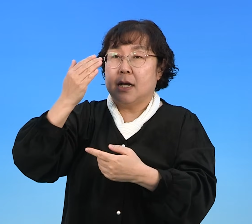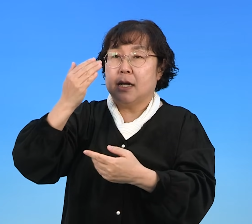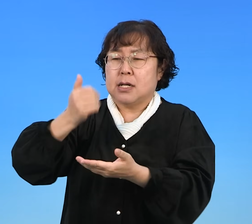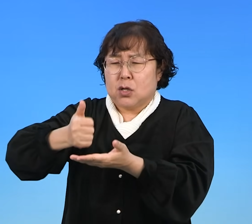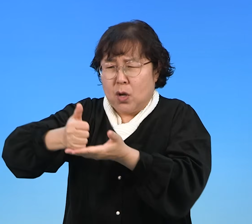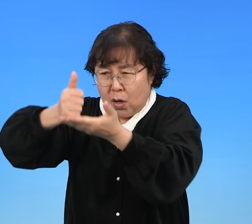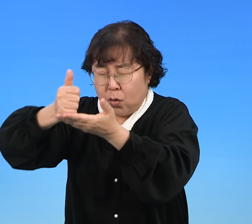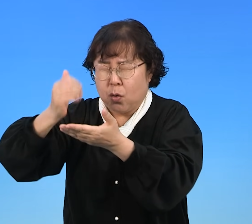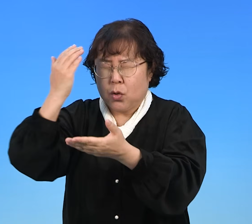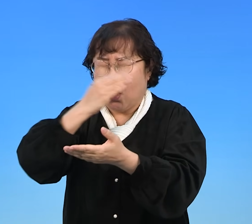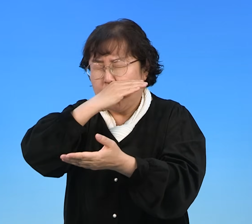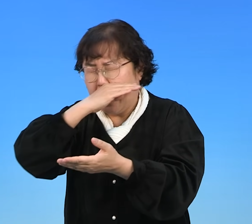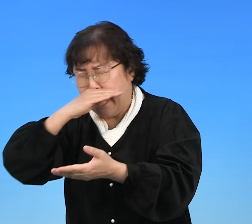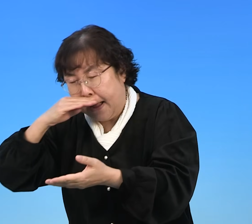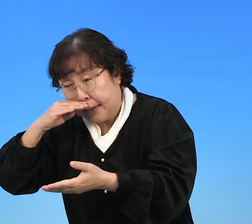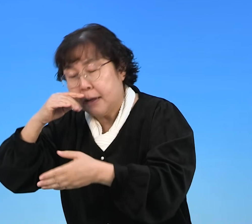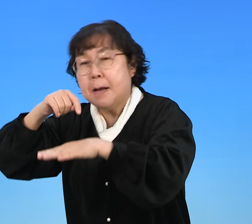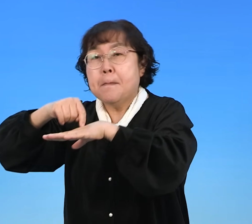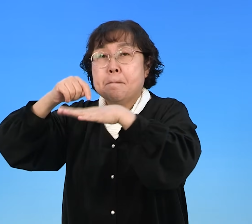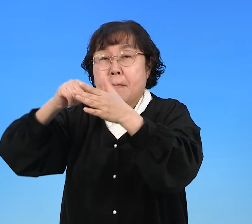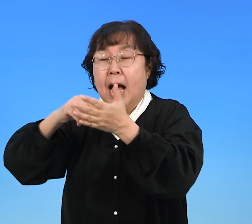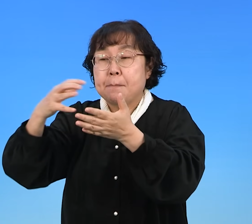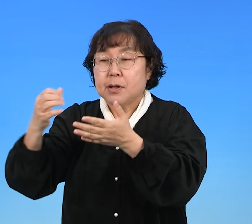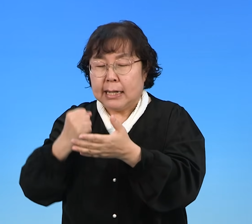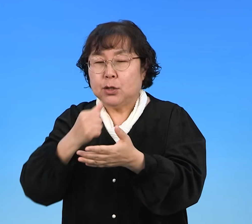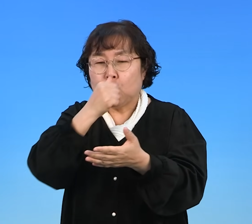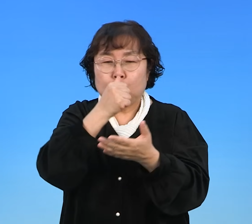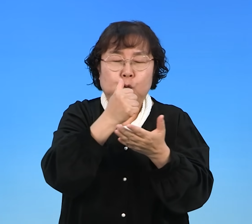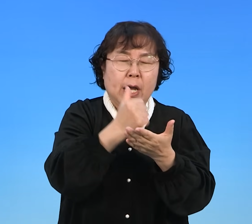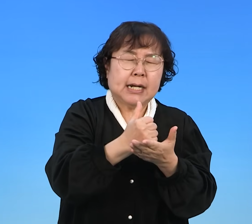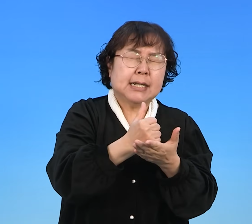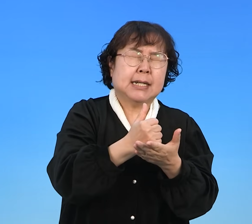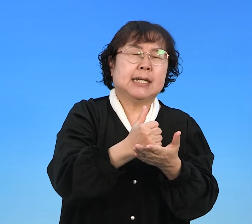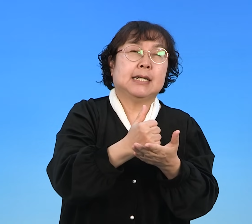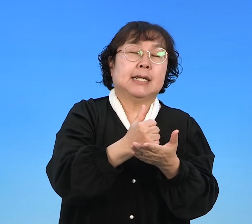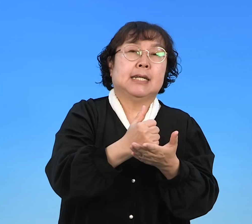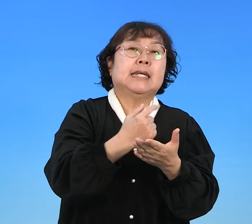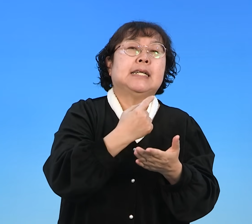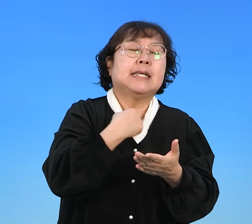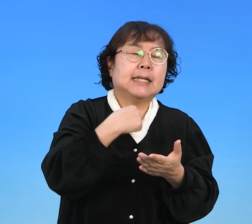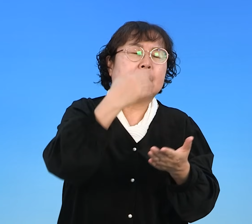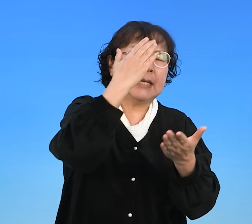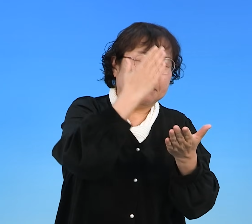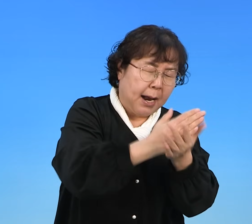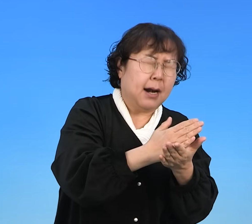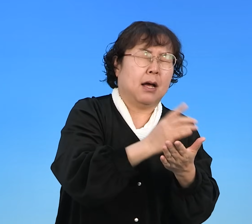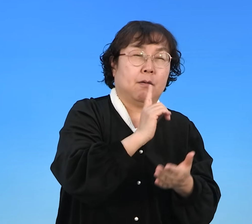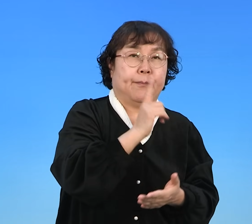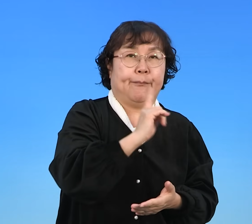두려움을 죄 짓지 않는 도구로 사용해라는 거예요.